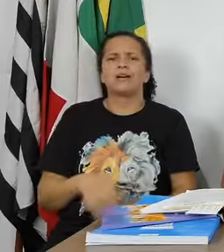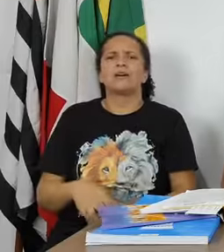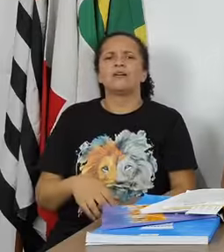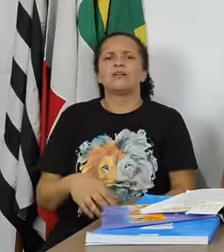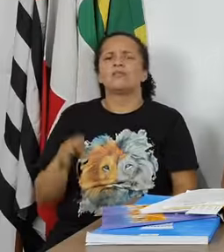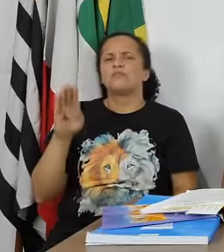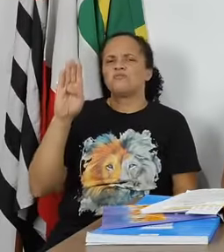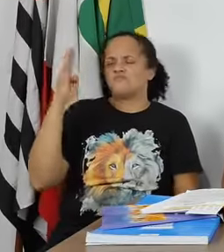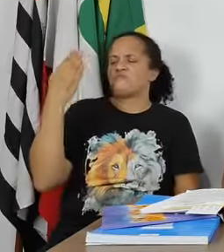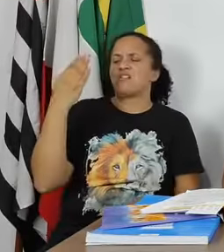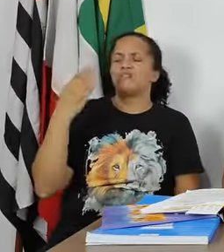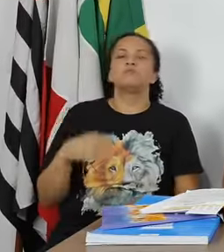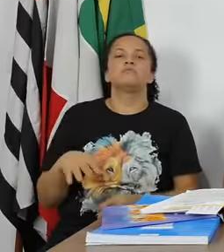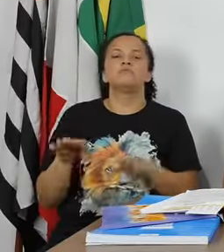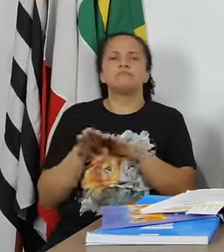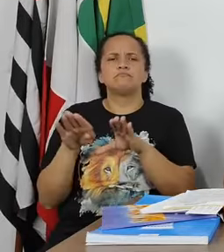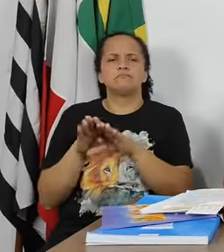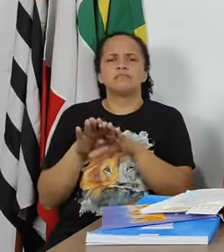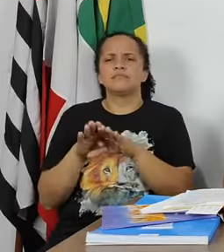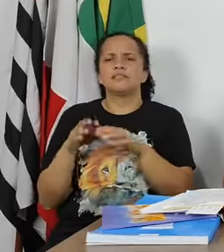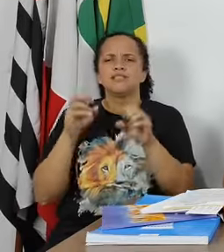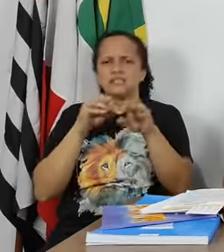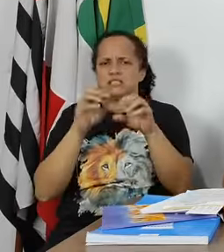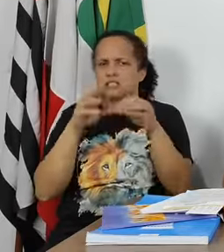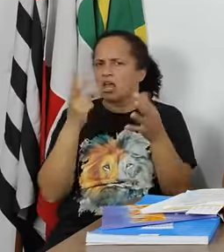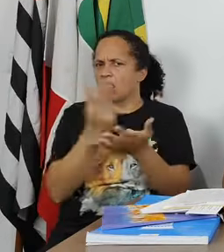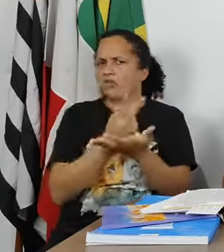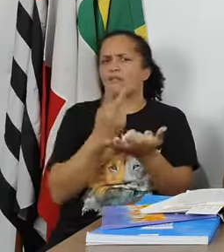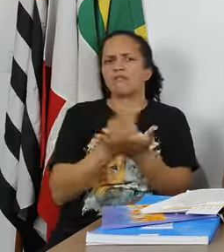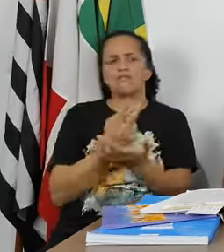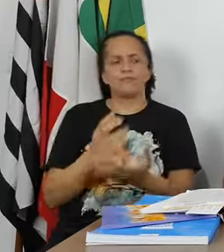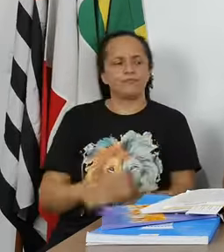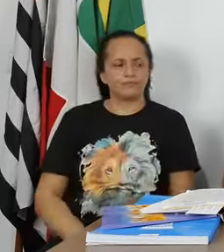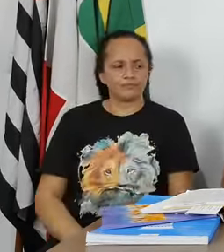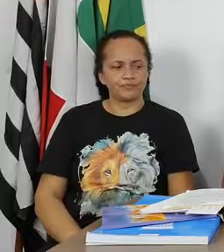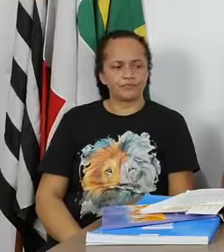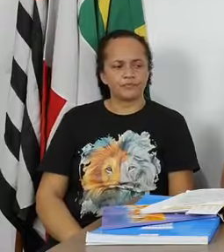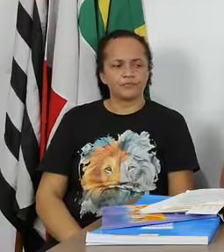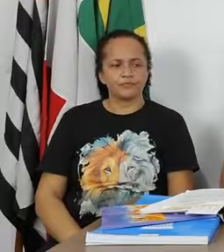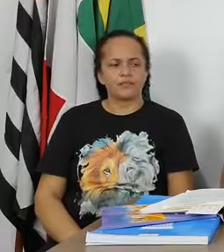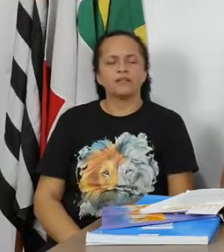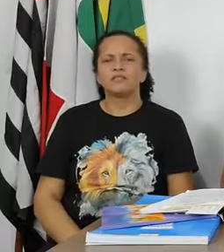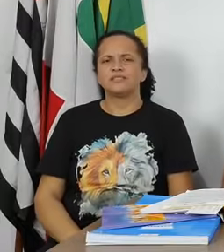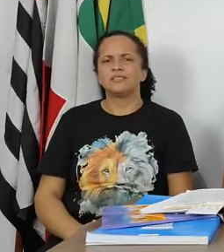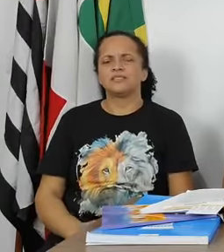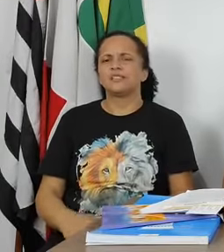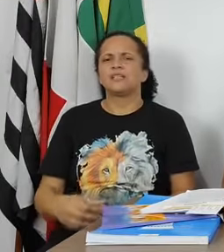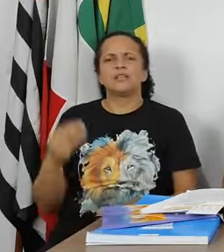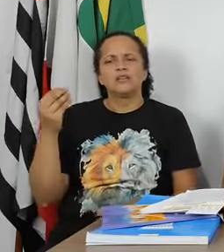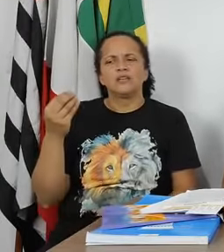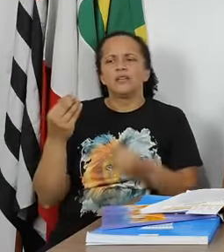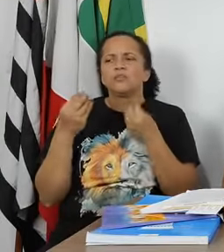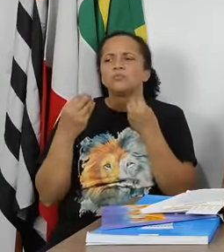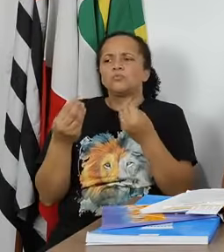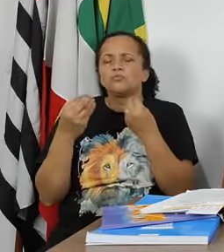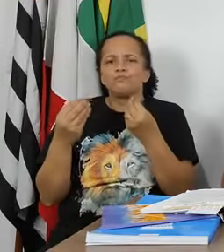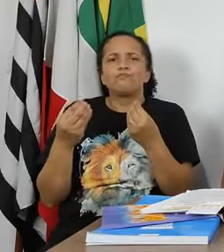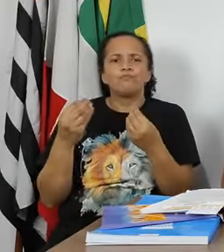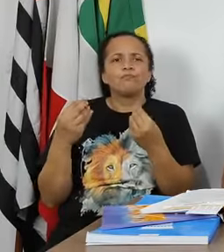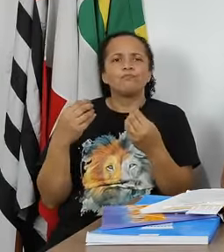sendo enganado. É impressionante, né? como esse contexto também de 2